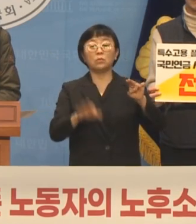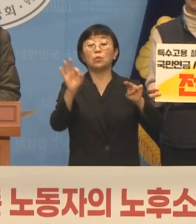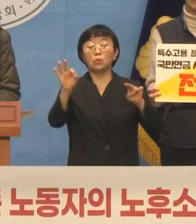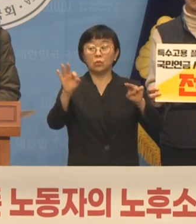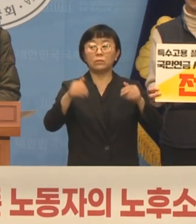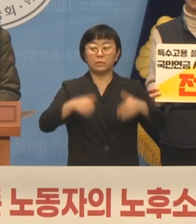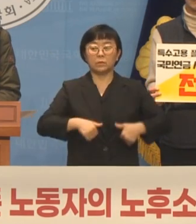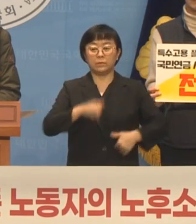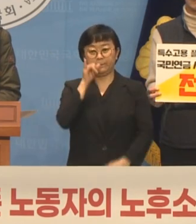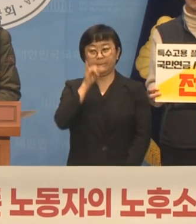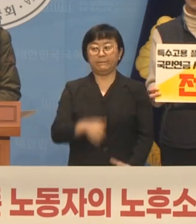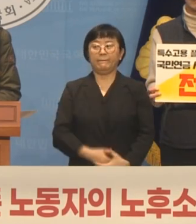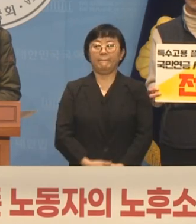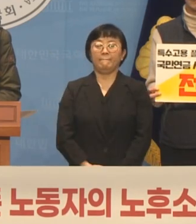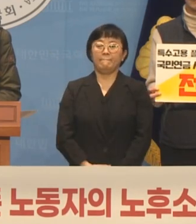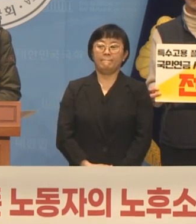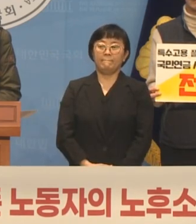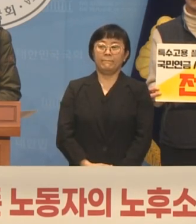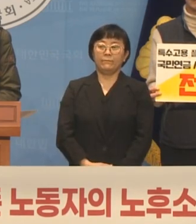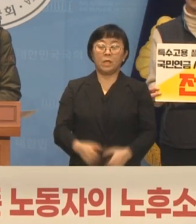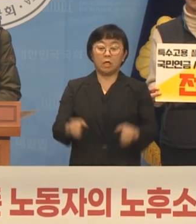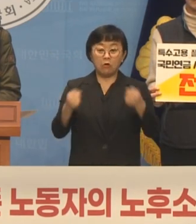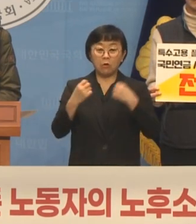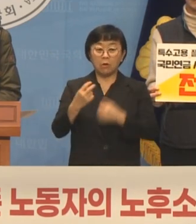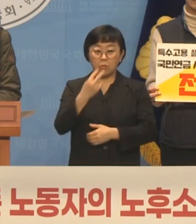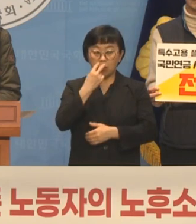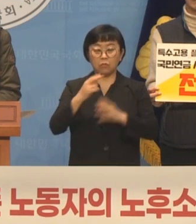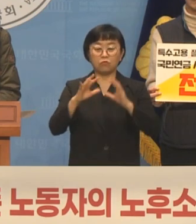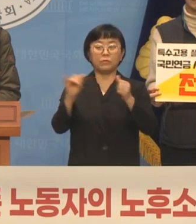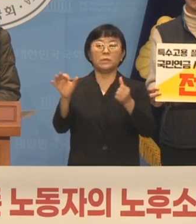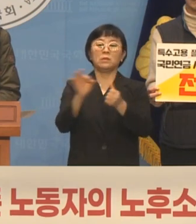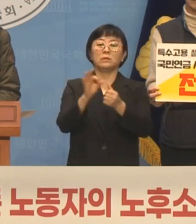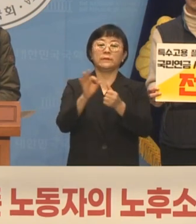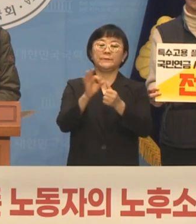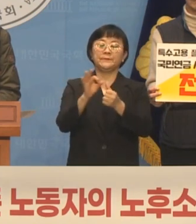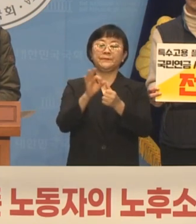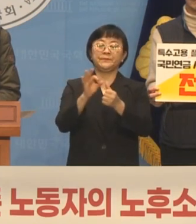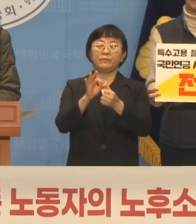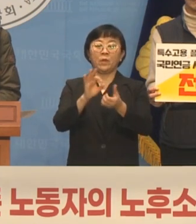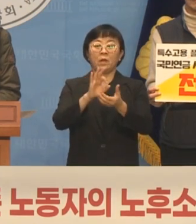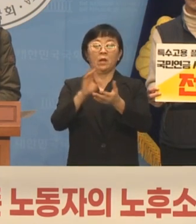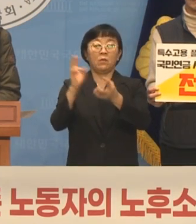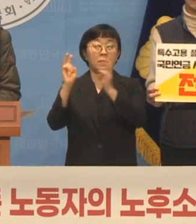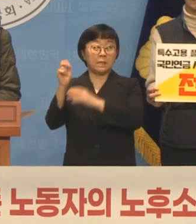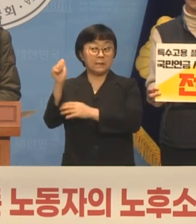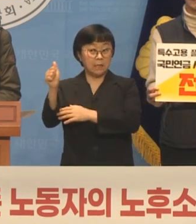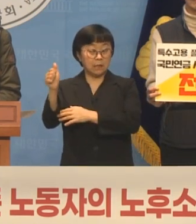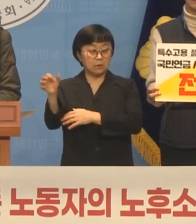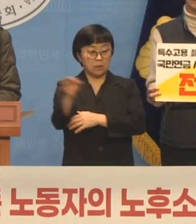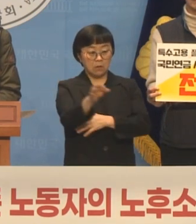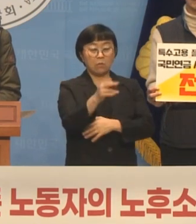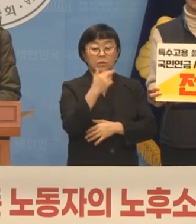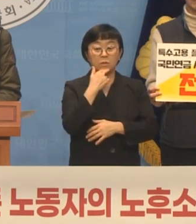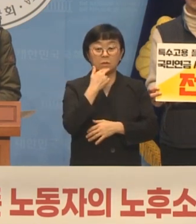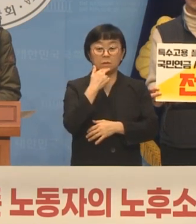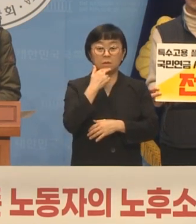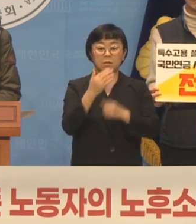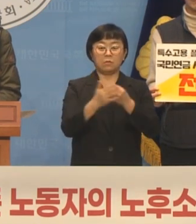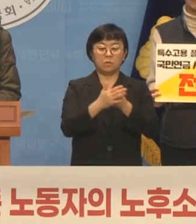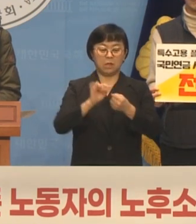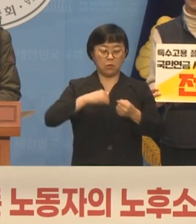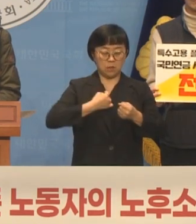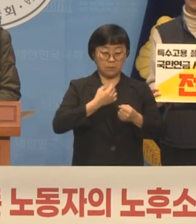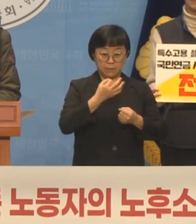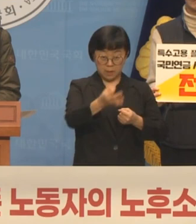겁니다. 그리고 건강보험과 국민연금은 사용자 부담이 없어서